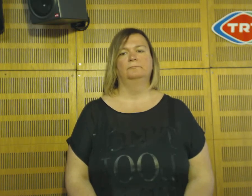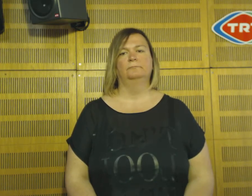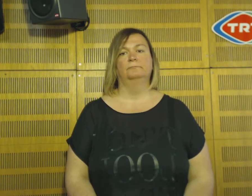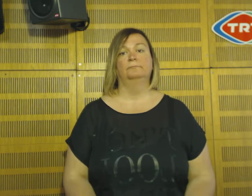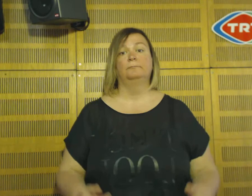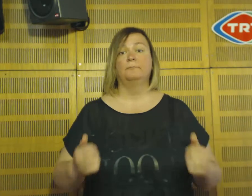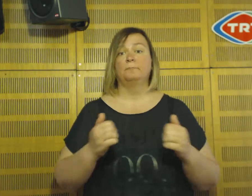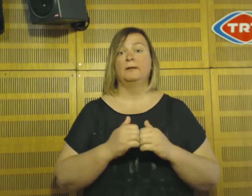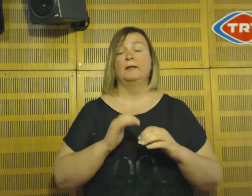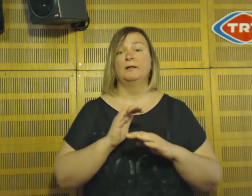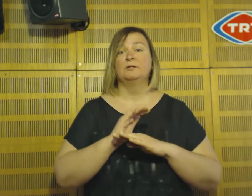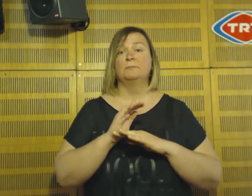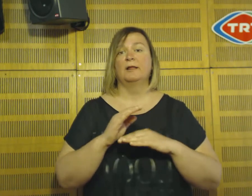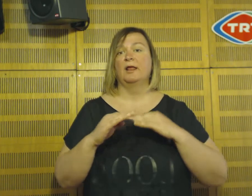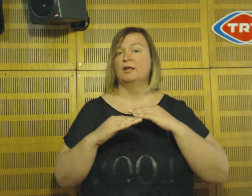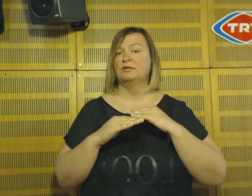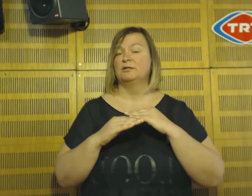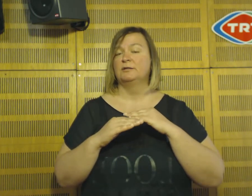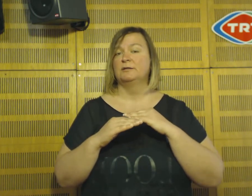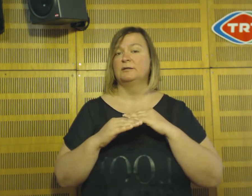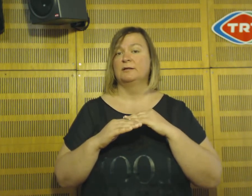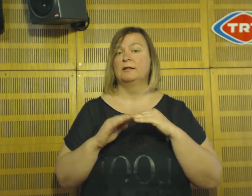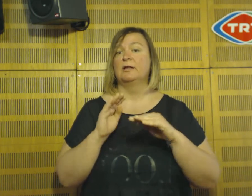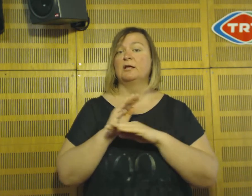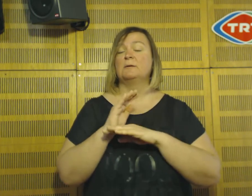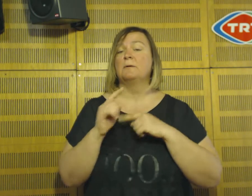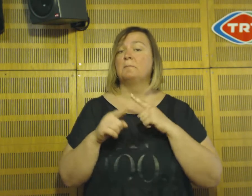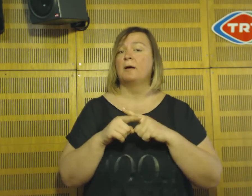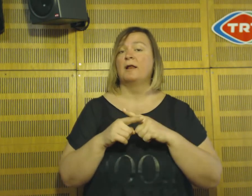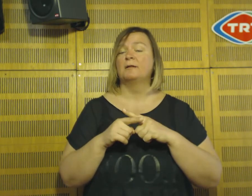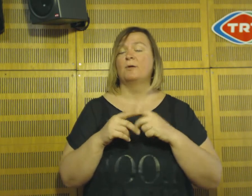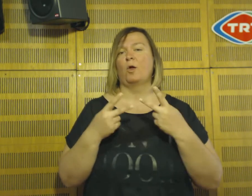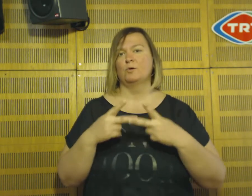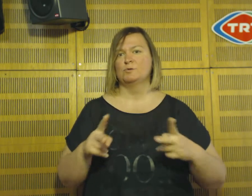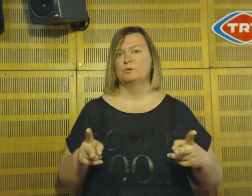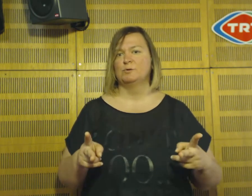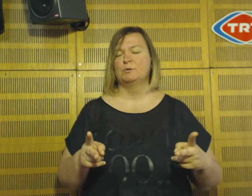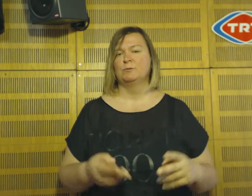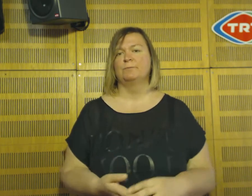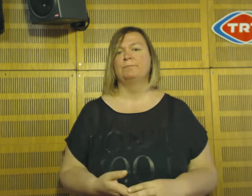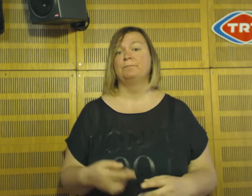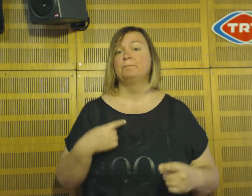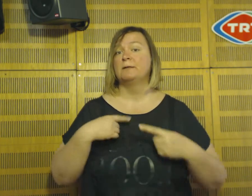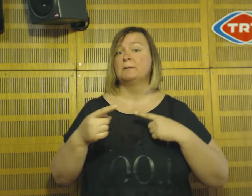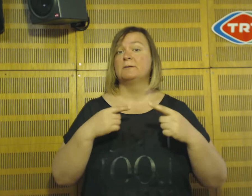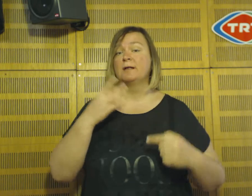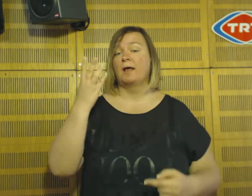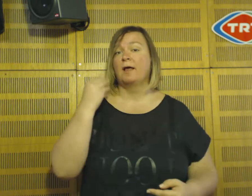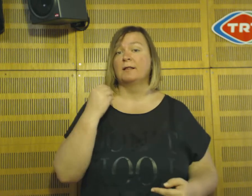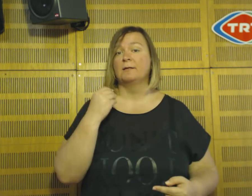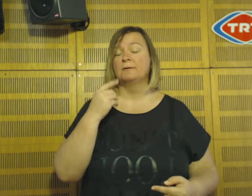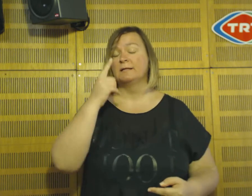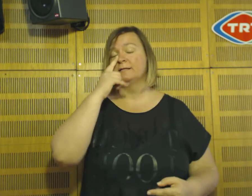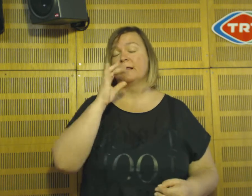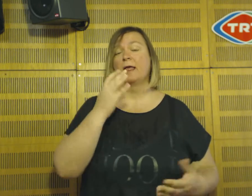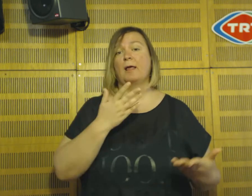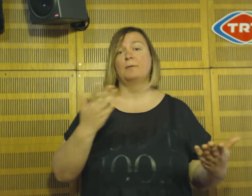Birlikte yaşamak eşitliktir. Yaşamı paylaşmak özgürlüktür. Birbirimizi anlamak insanlığın en büyük